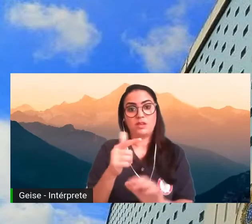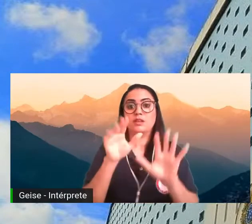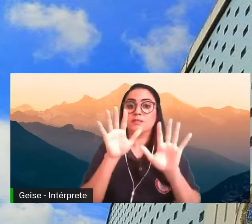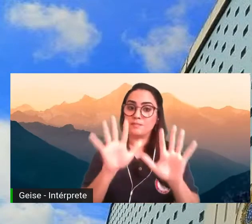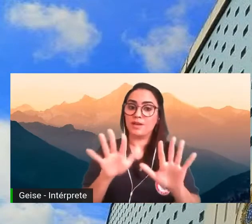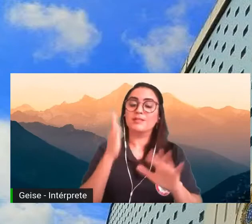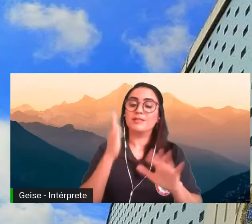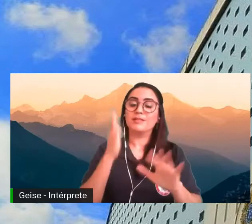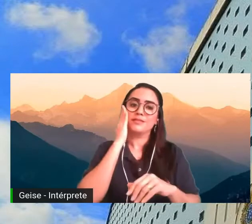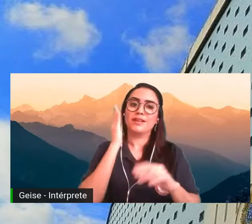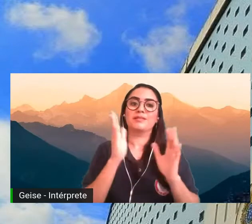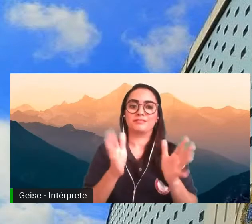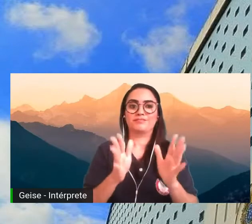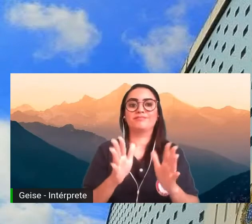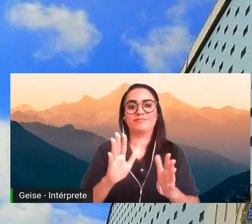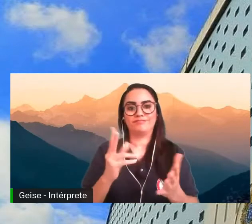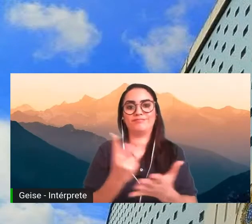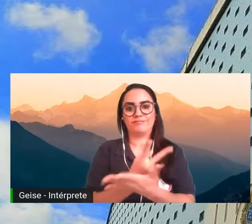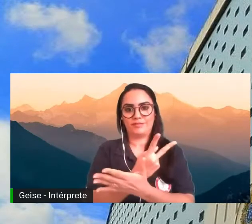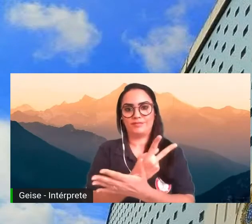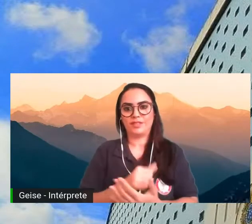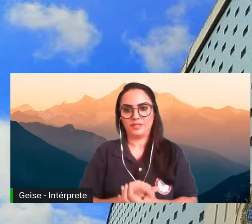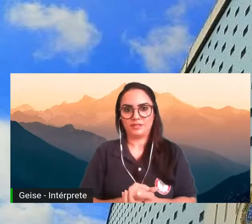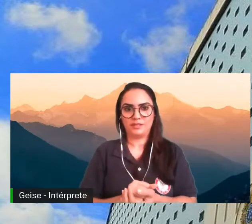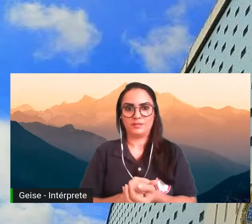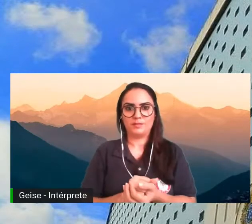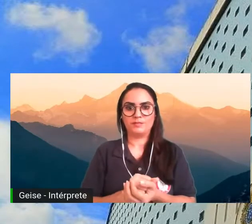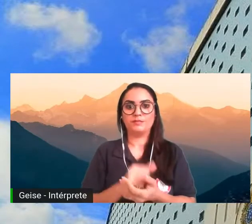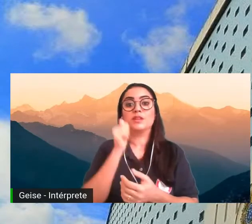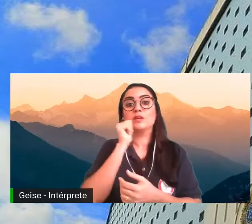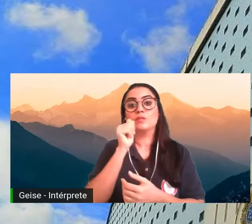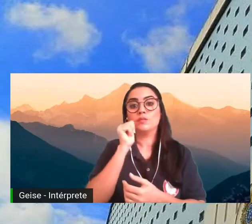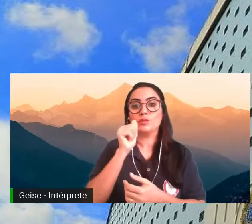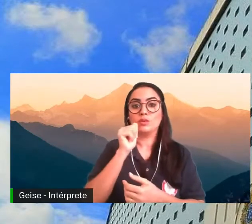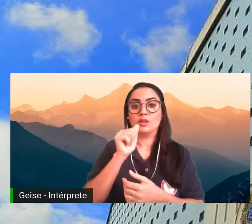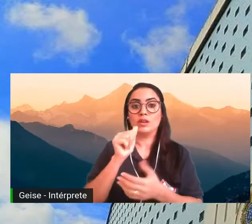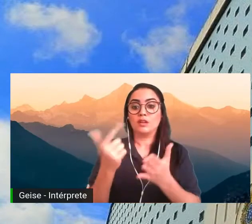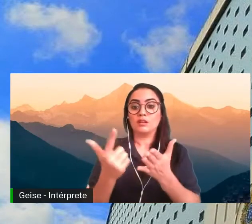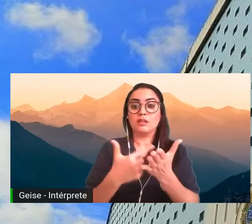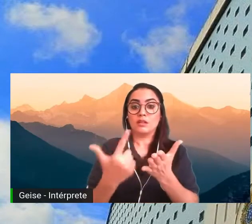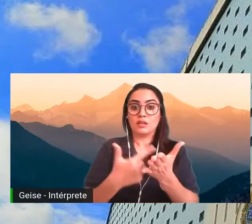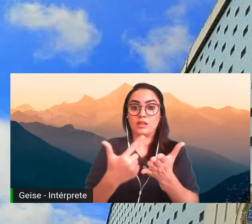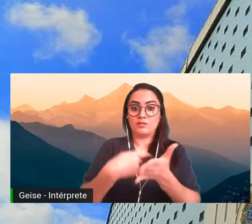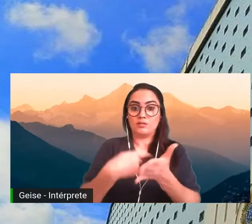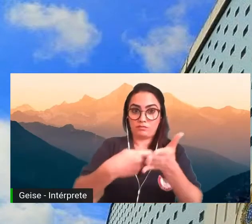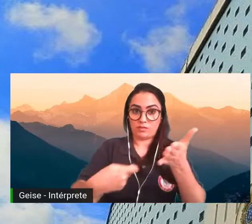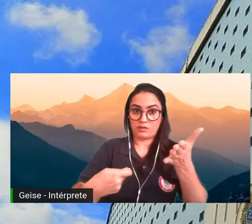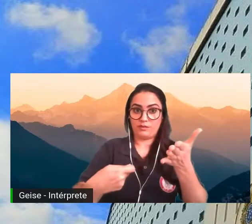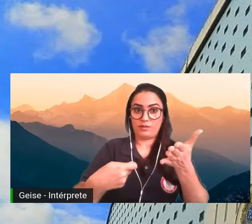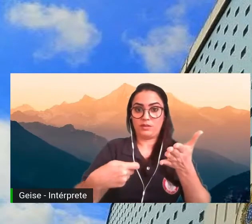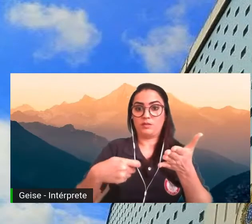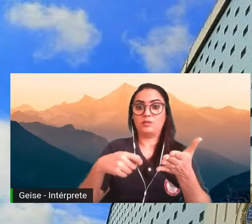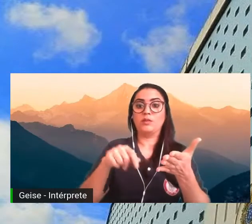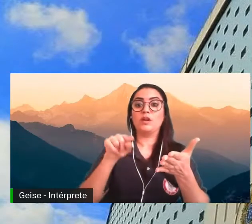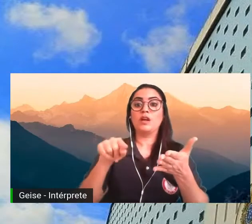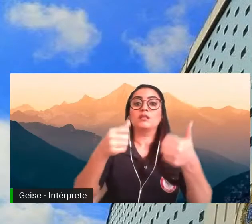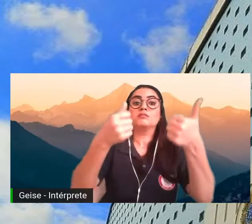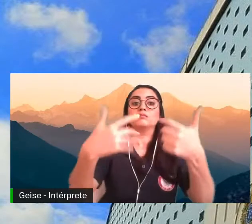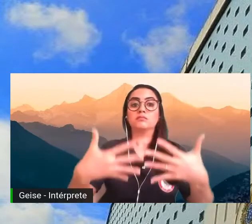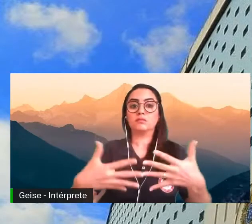falando sobre a pedagogia das competências, uma tese de doutorado, um livro muito lido que ela tem sobre isso, explicita o